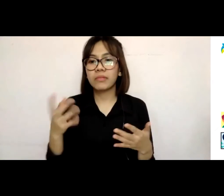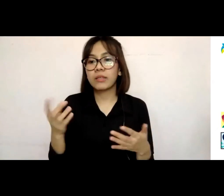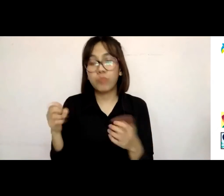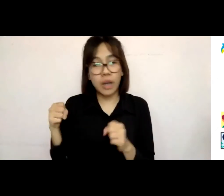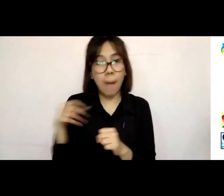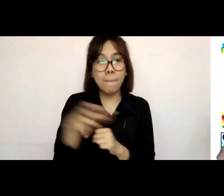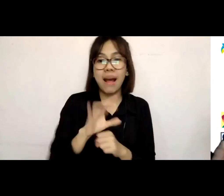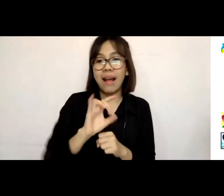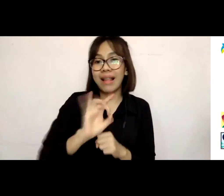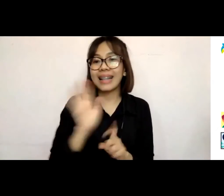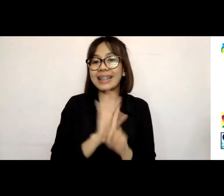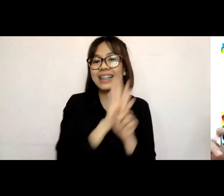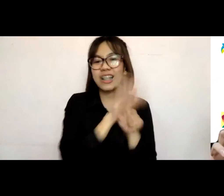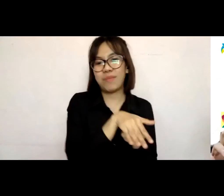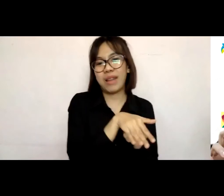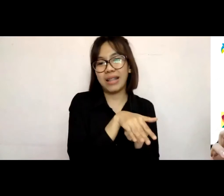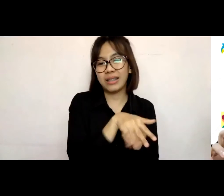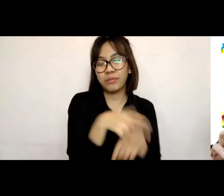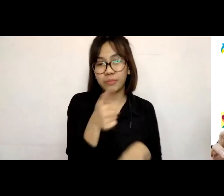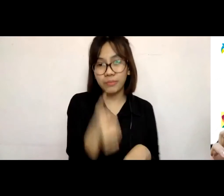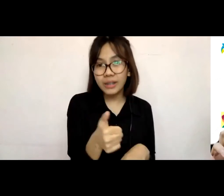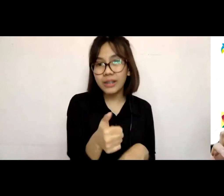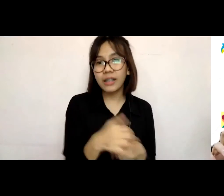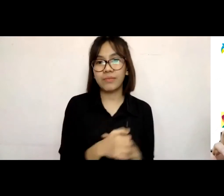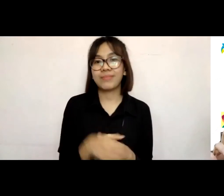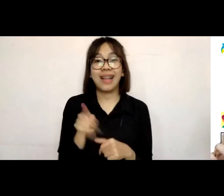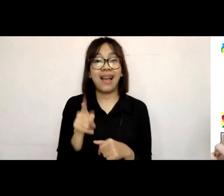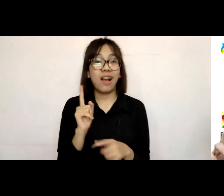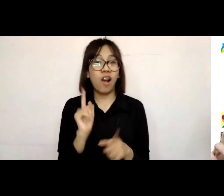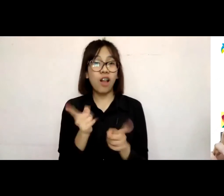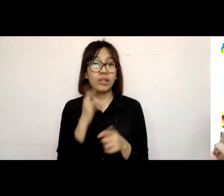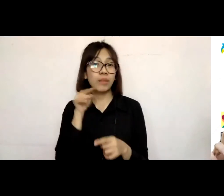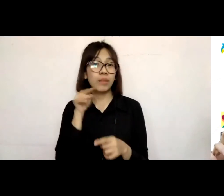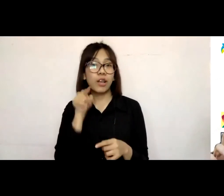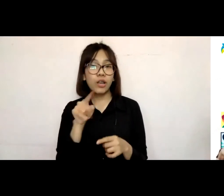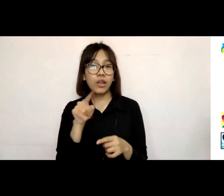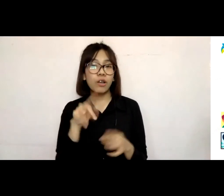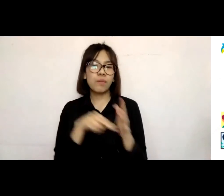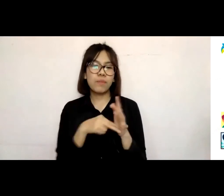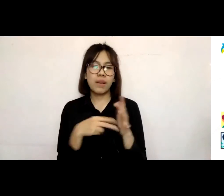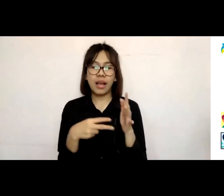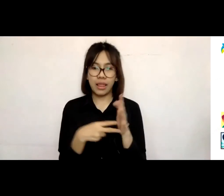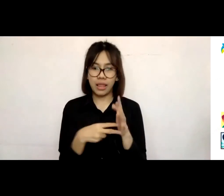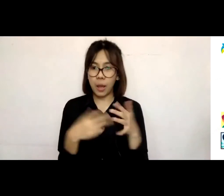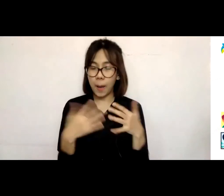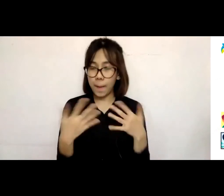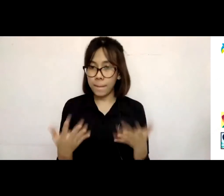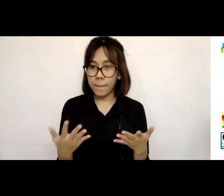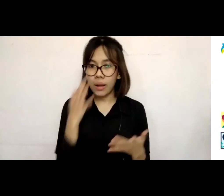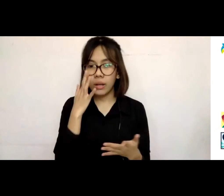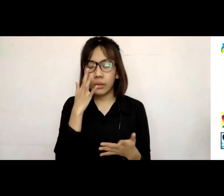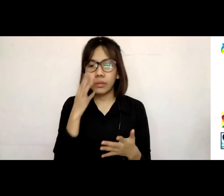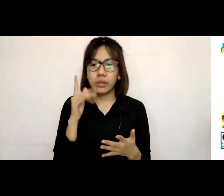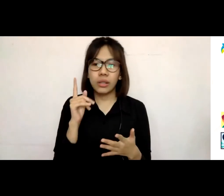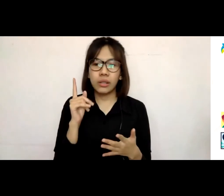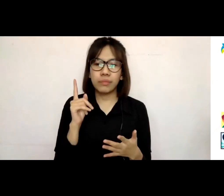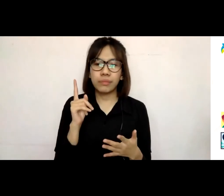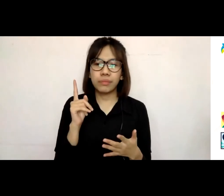Mas. Ya, nah Pak Tono, kalau peran sekolah, apa saja peran sekolah yang sudah dilakukan untuk